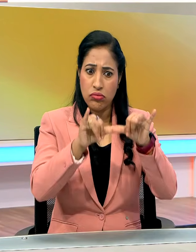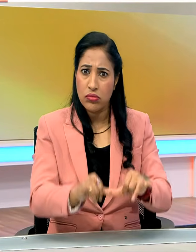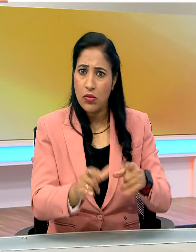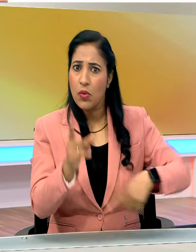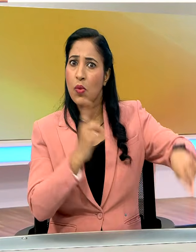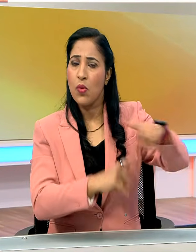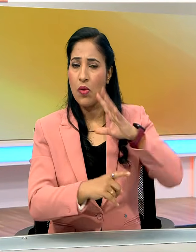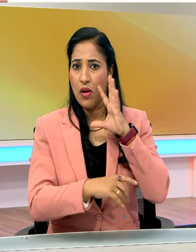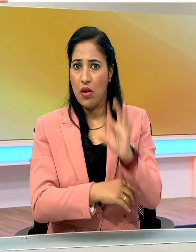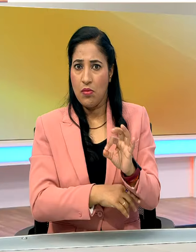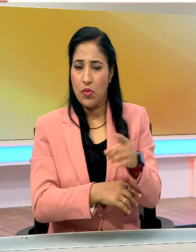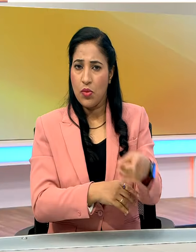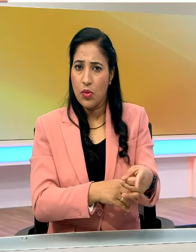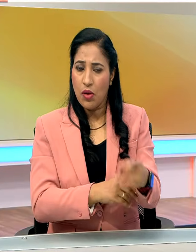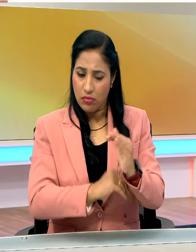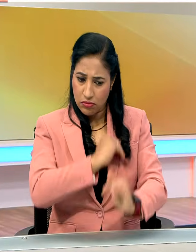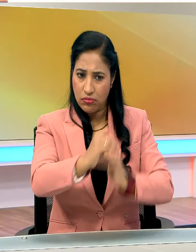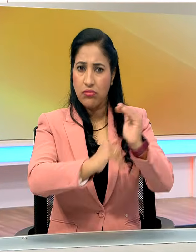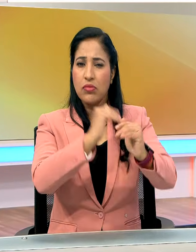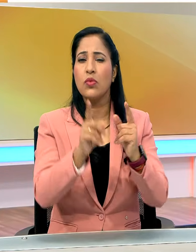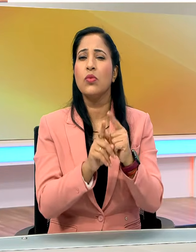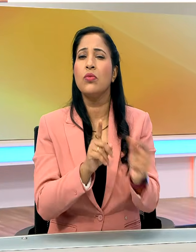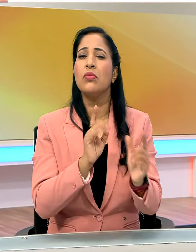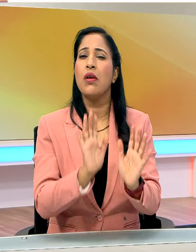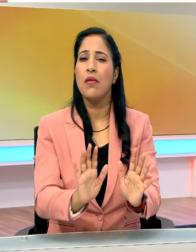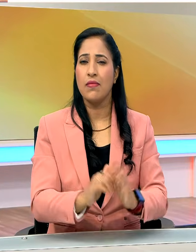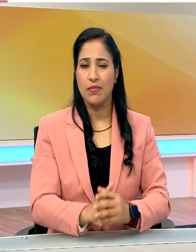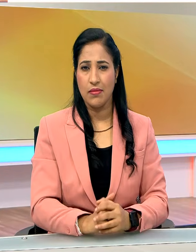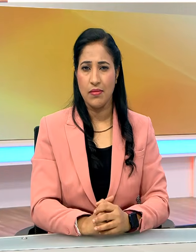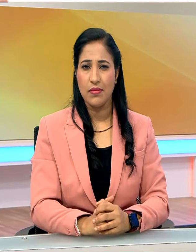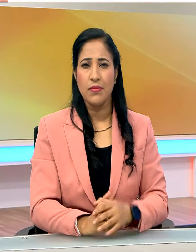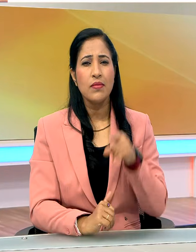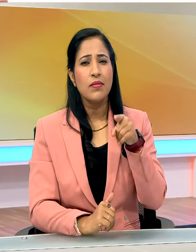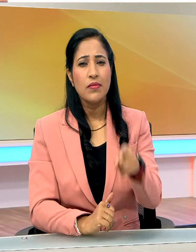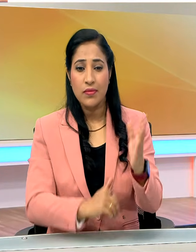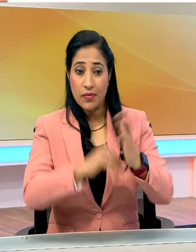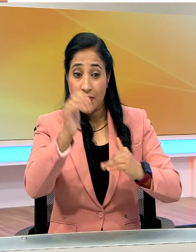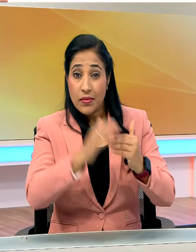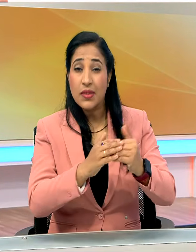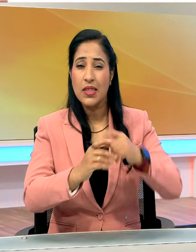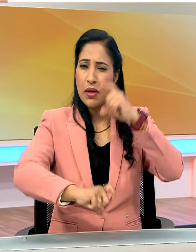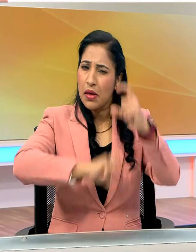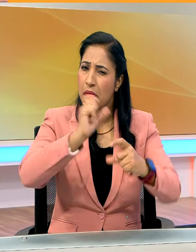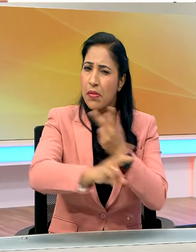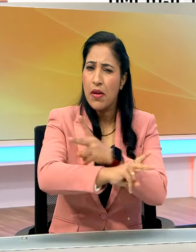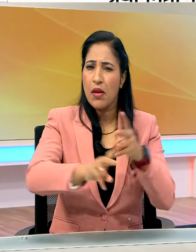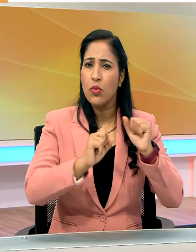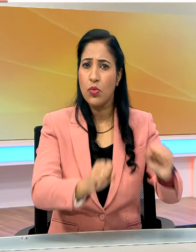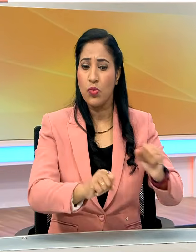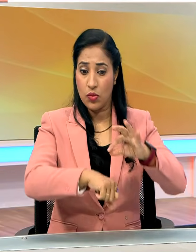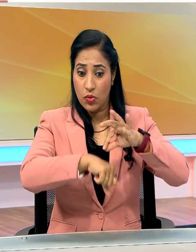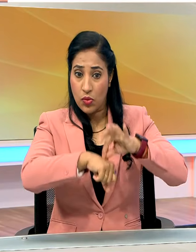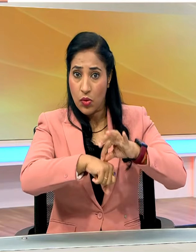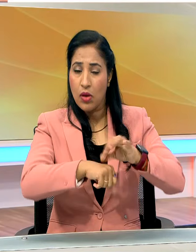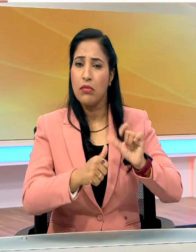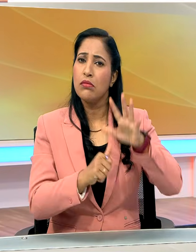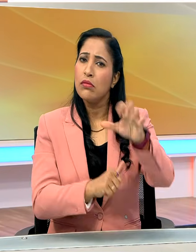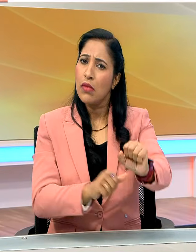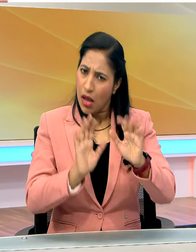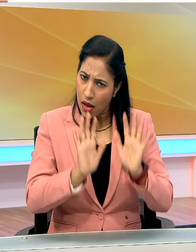इन्हीं मूल्यों के आधार पर विकसित किया जा रहा है। इंफ्रास्ट्रक्चर से इंसानों को भी सुविधा